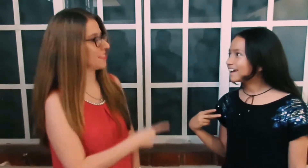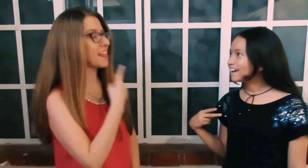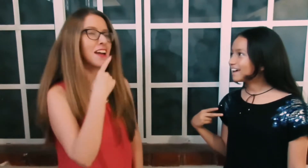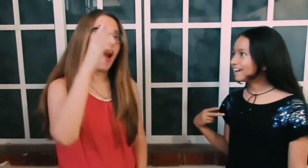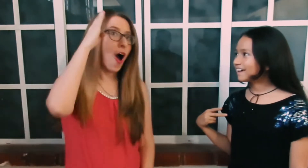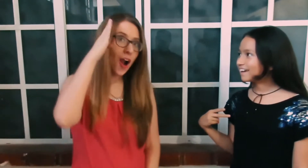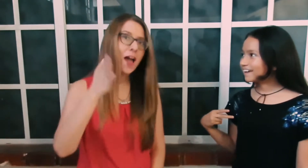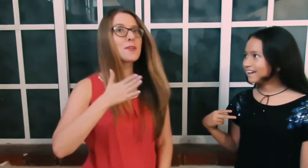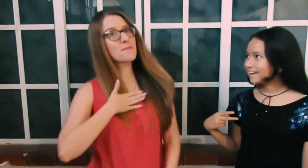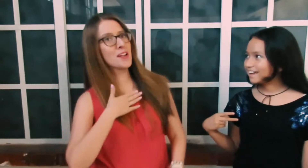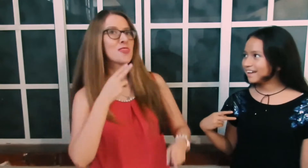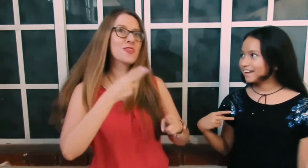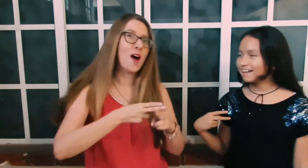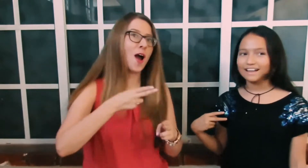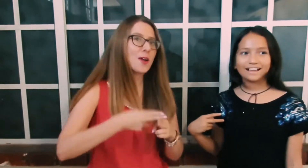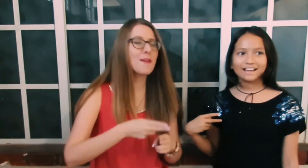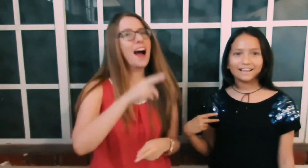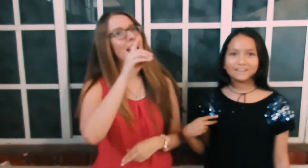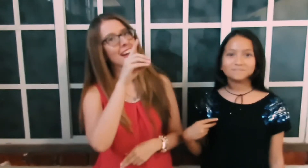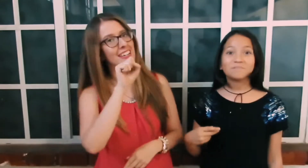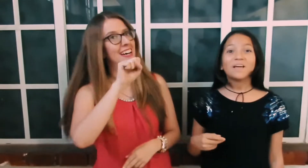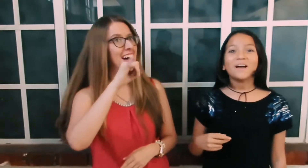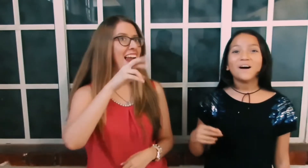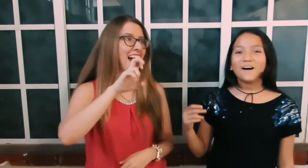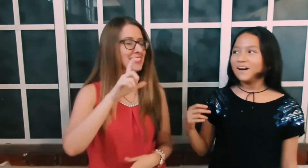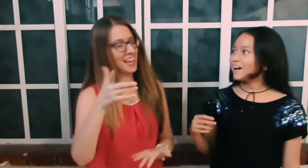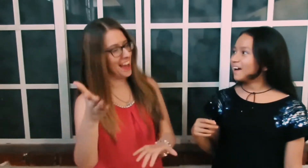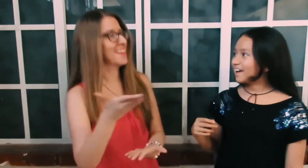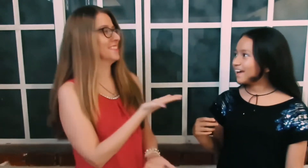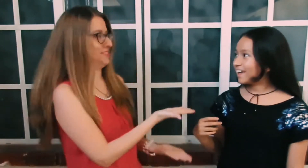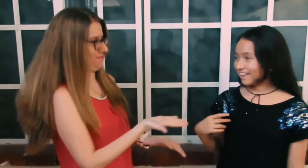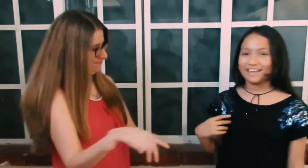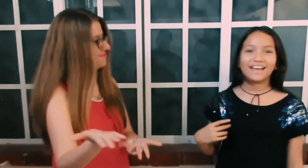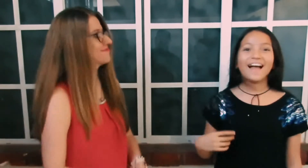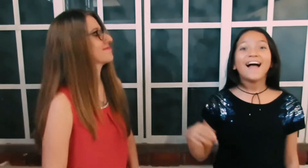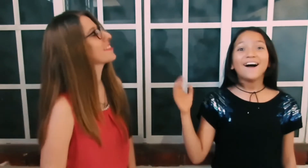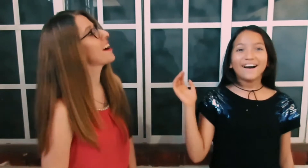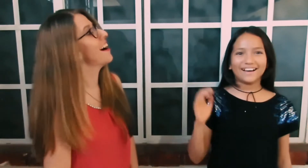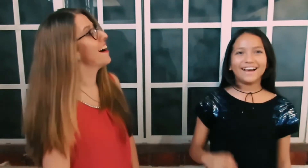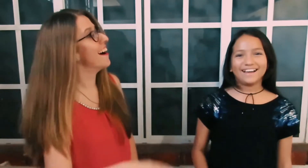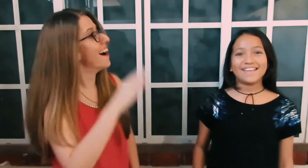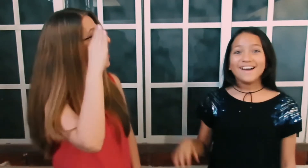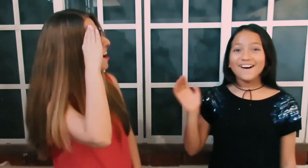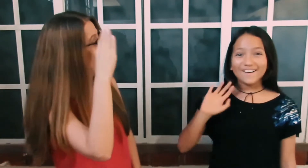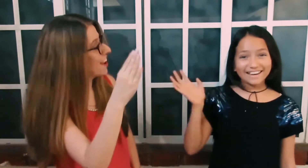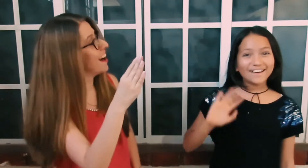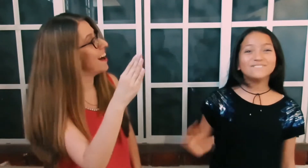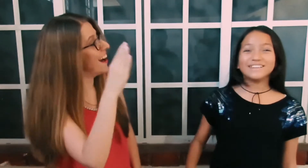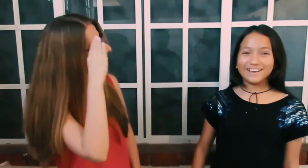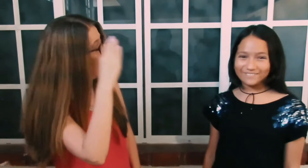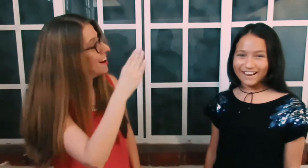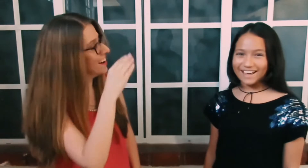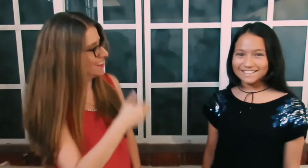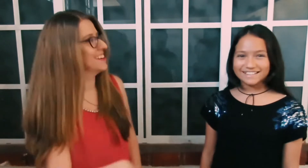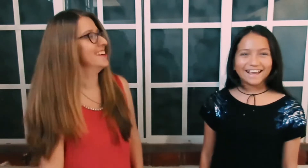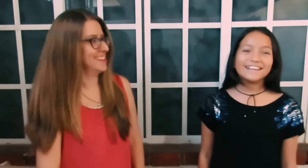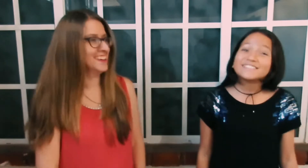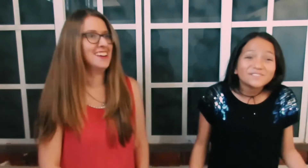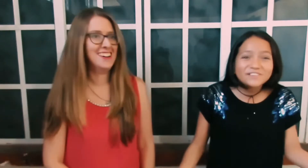¿Ah? Ando sola. Hola, mi nombre. Nada, que lo hagan. Hola, mi nombre es Shirel y estoy muy feliz